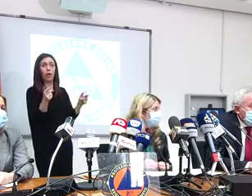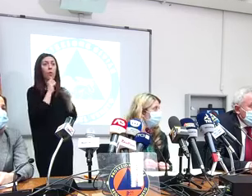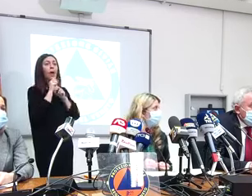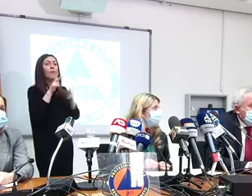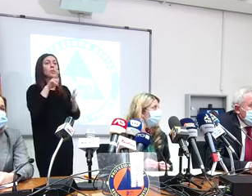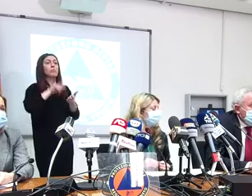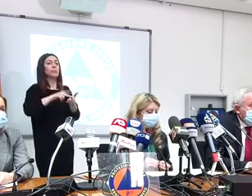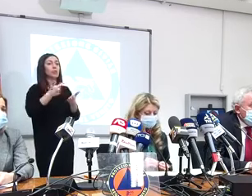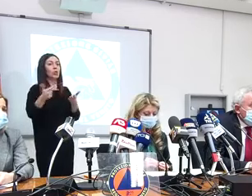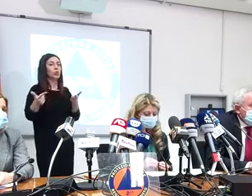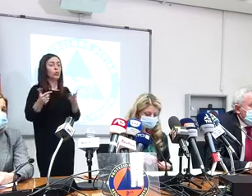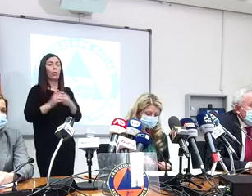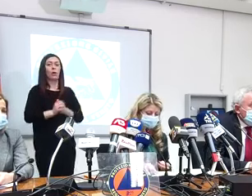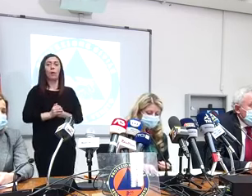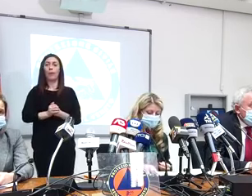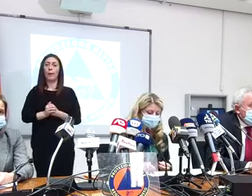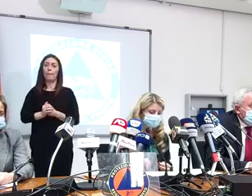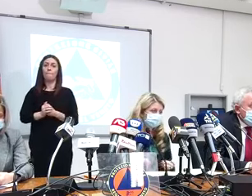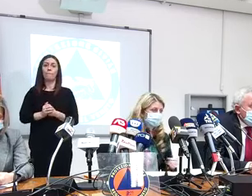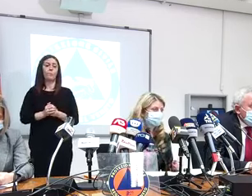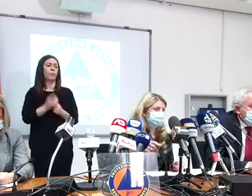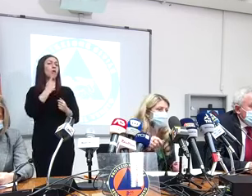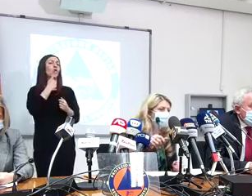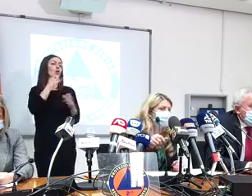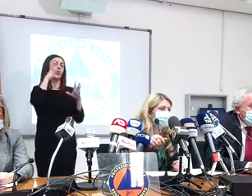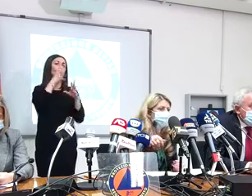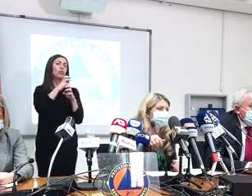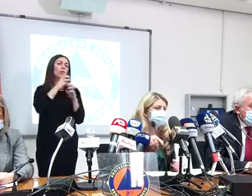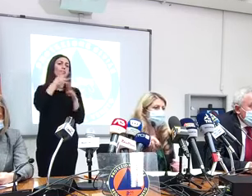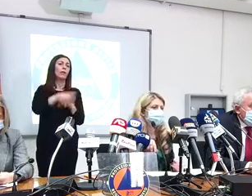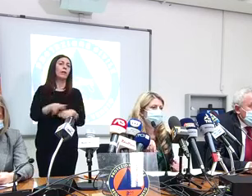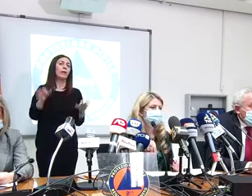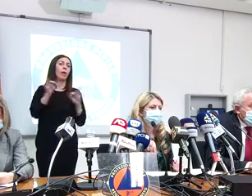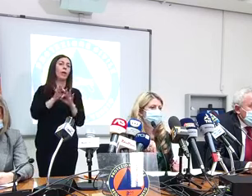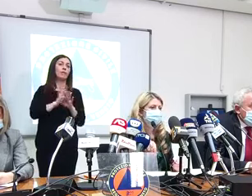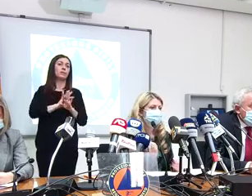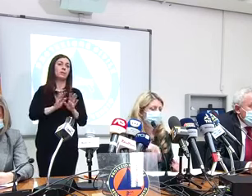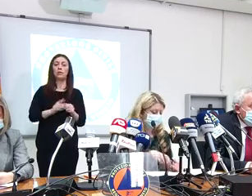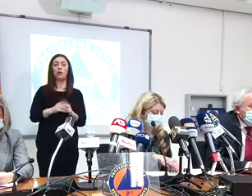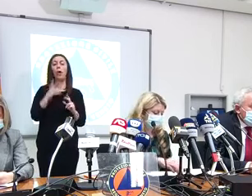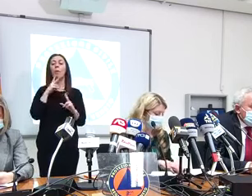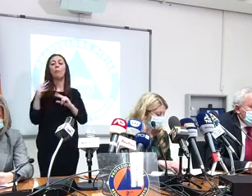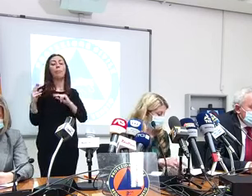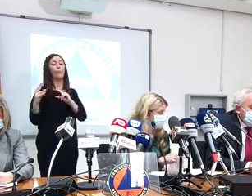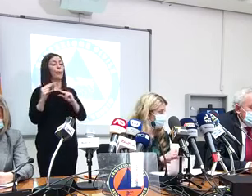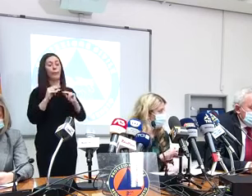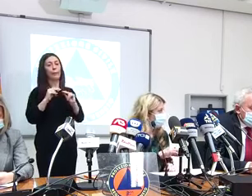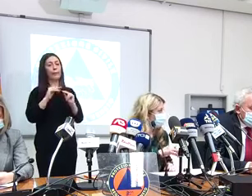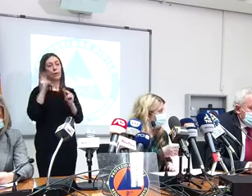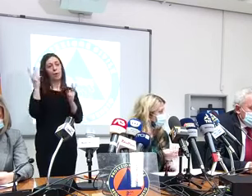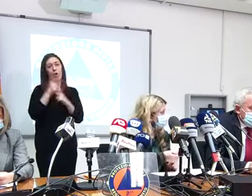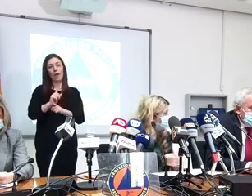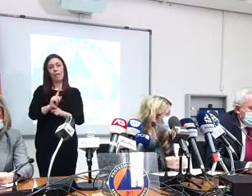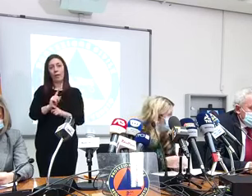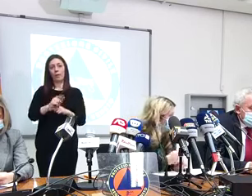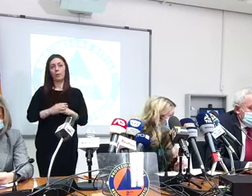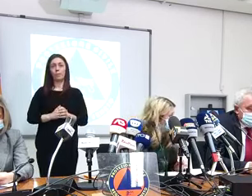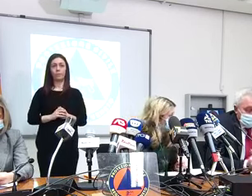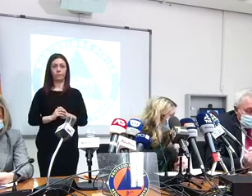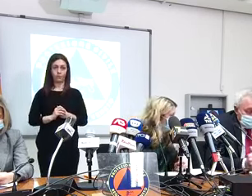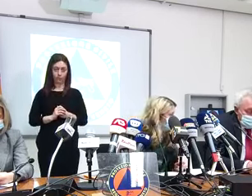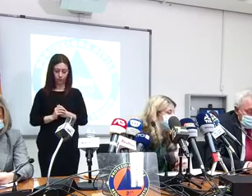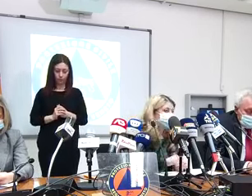una... Allora, là nelle aziende dove circolano queste voci vanno smentite? Impatto zero.